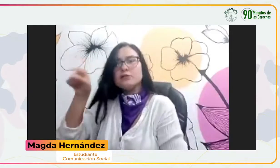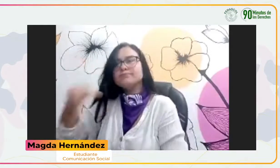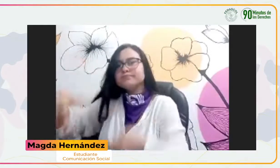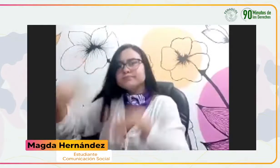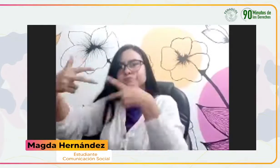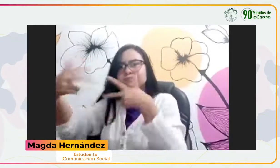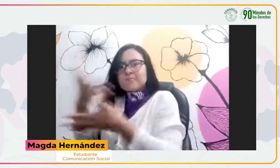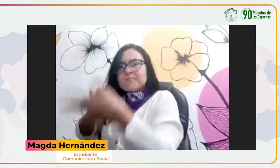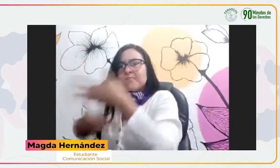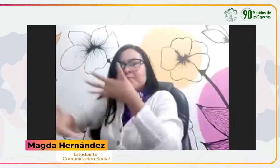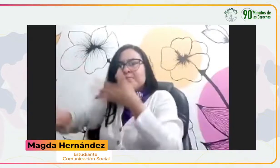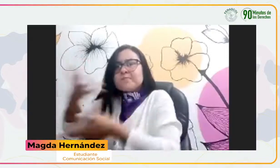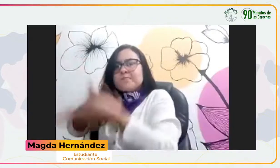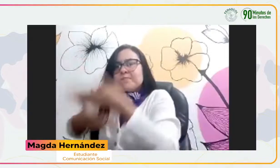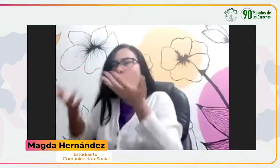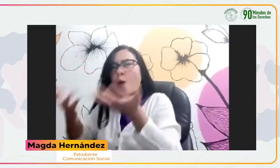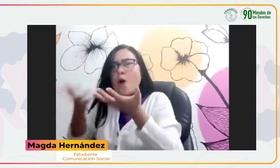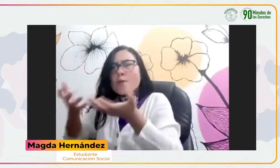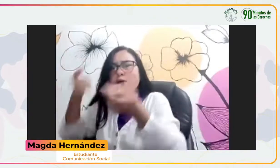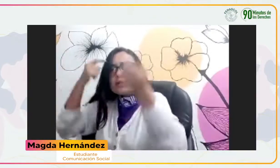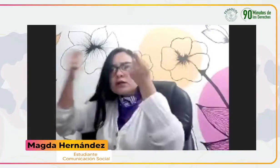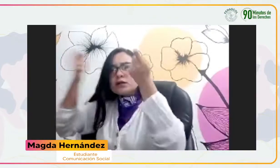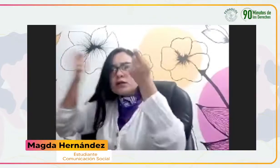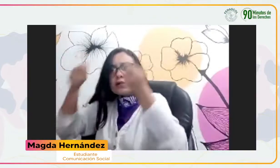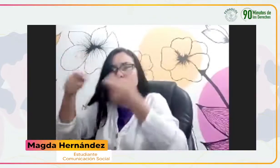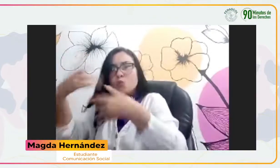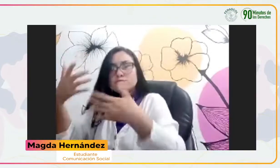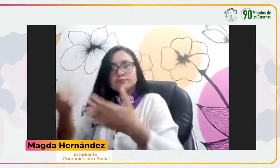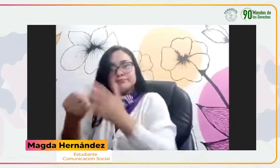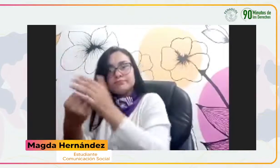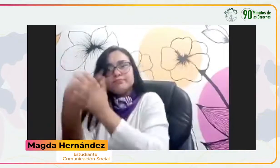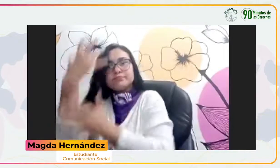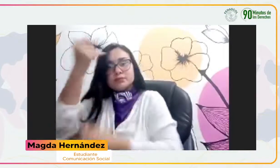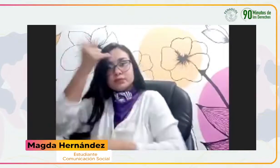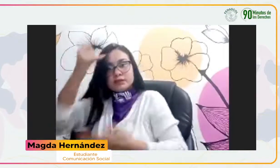Paula Andrea, no recuerdo la seña de ella, estuvimos charlando con ella de qué